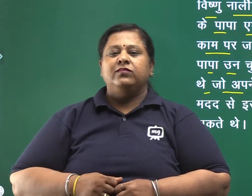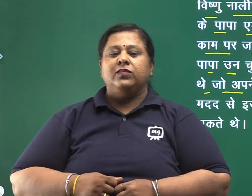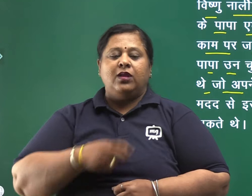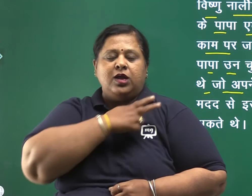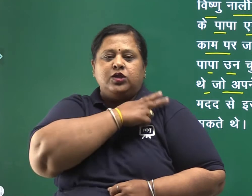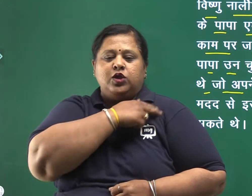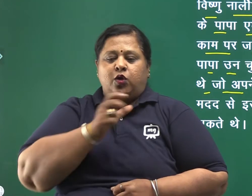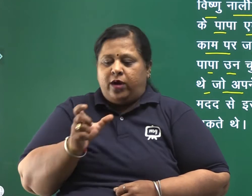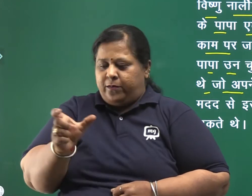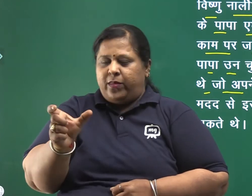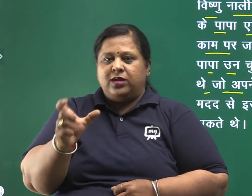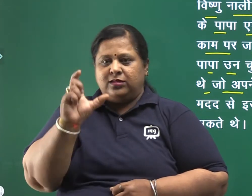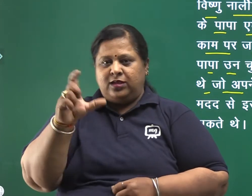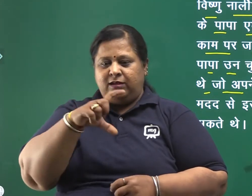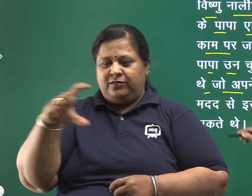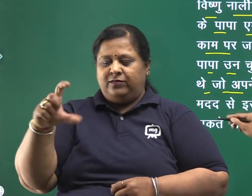सिक्योरिटी पास की